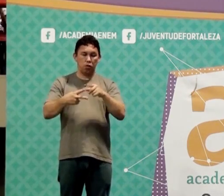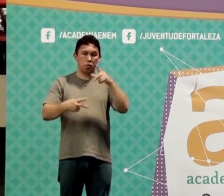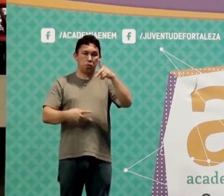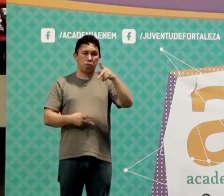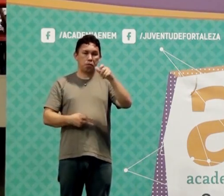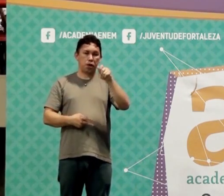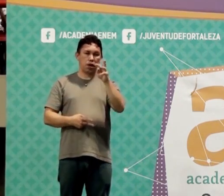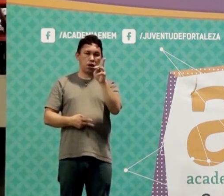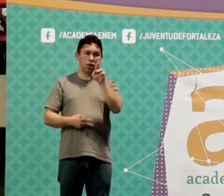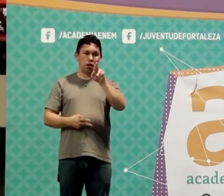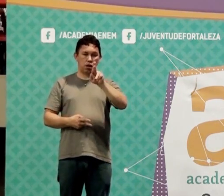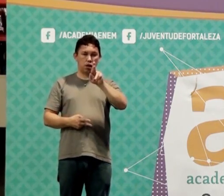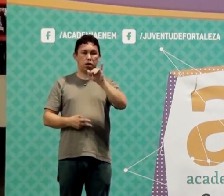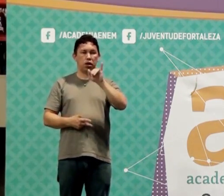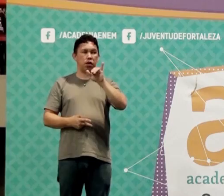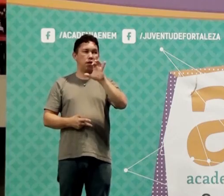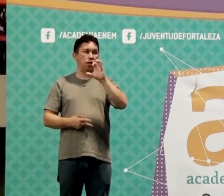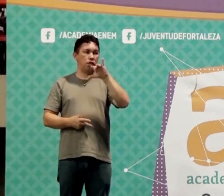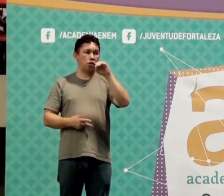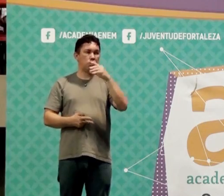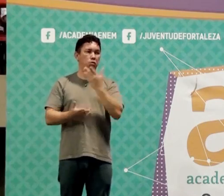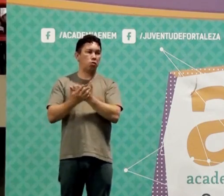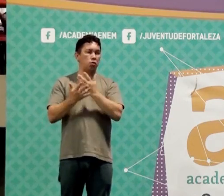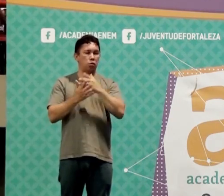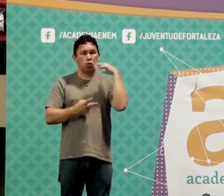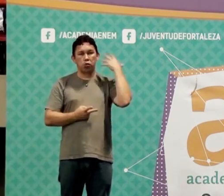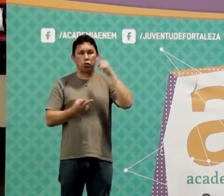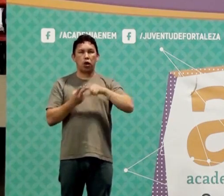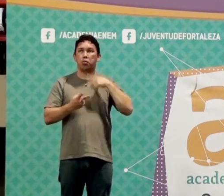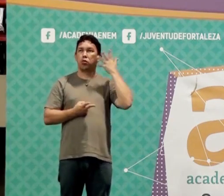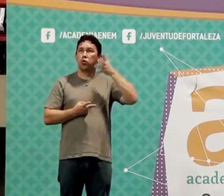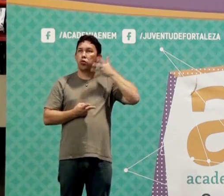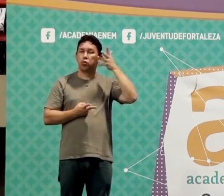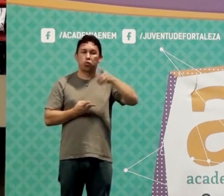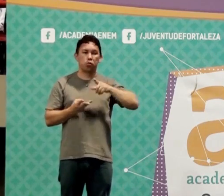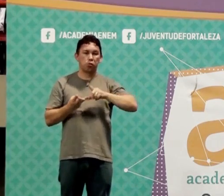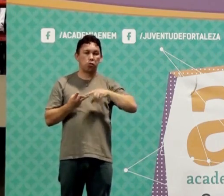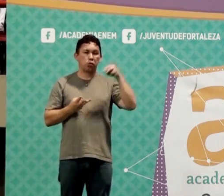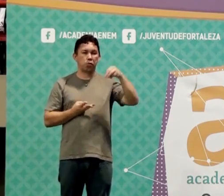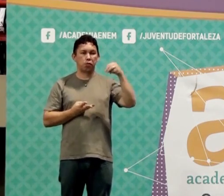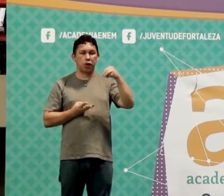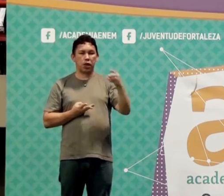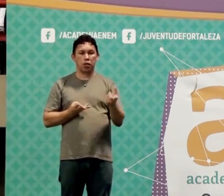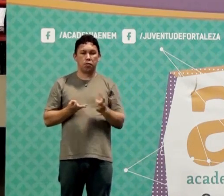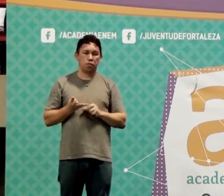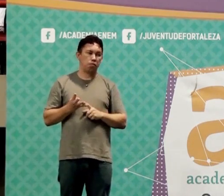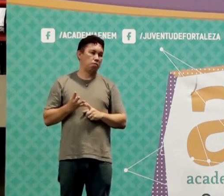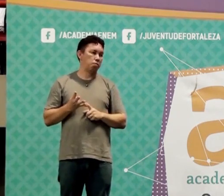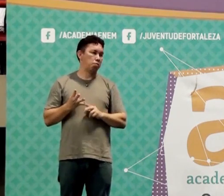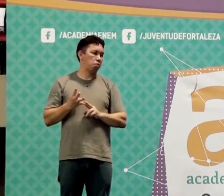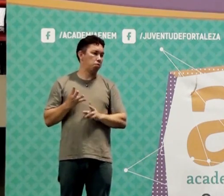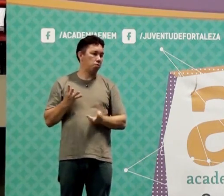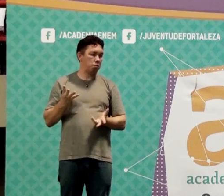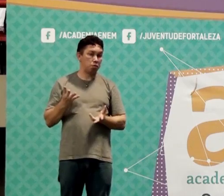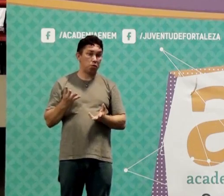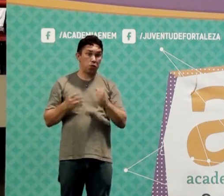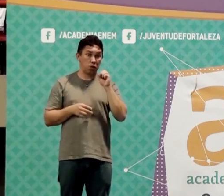para o mosteiro, tá certo? E passa 5 anos, 7 anos para virar um monge. O monge